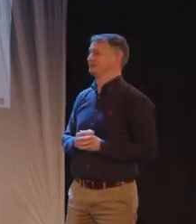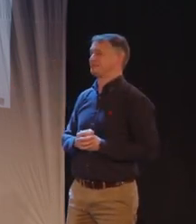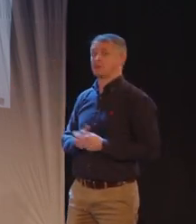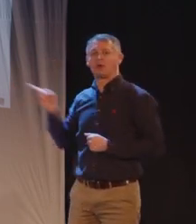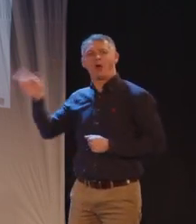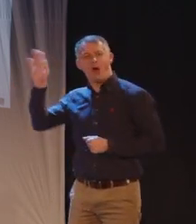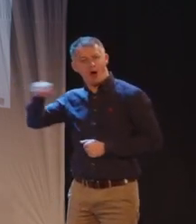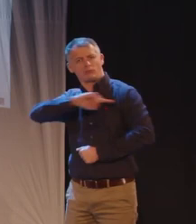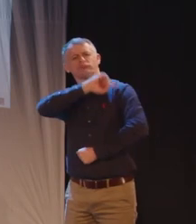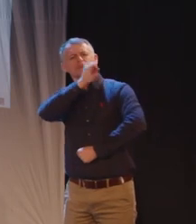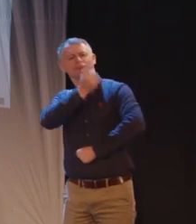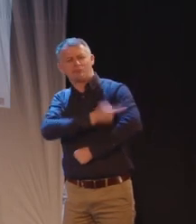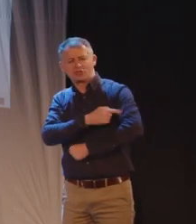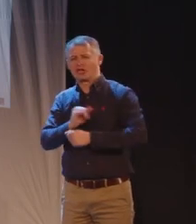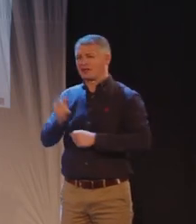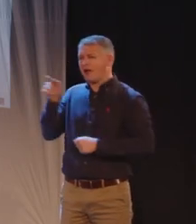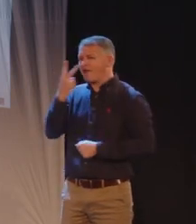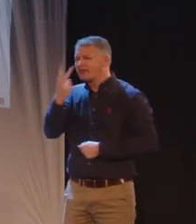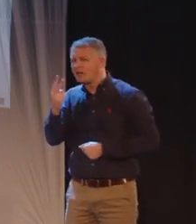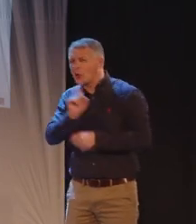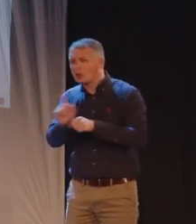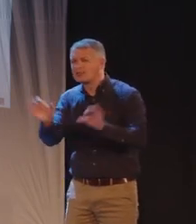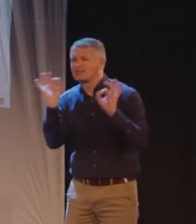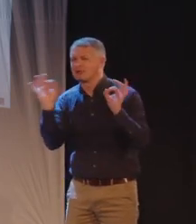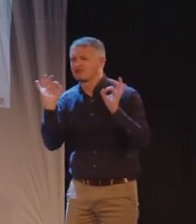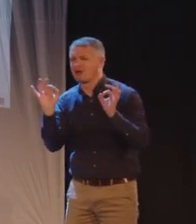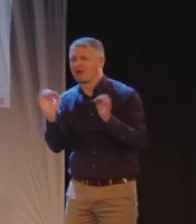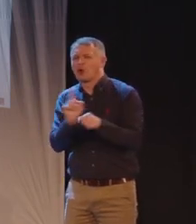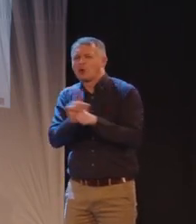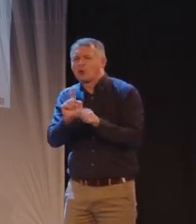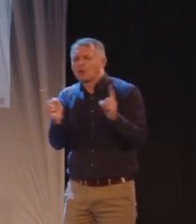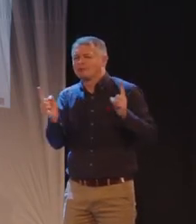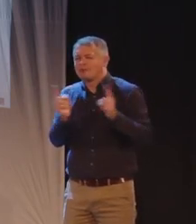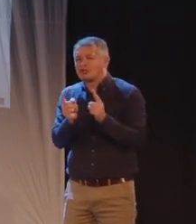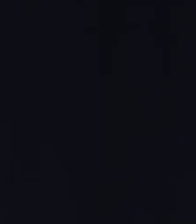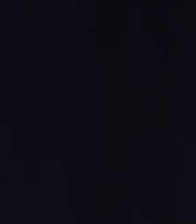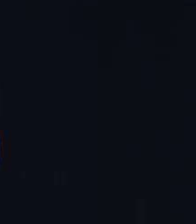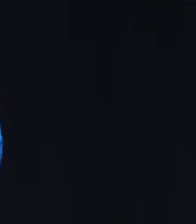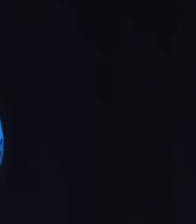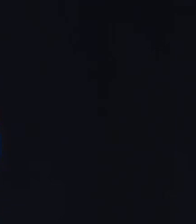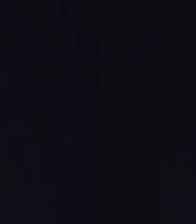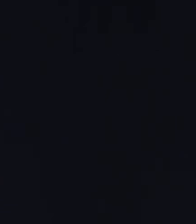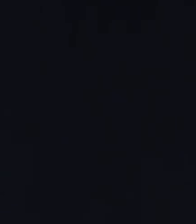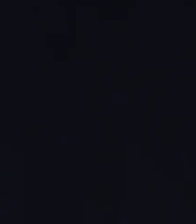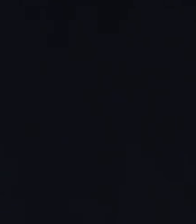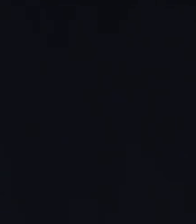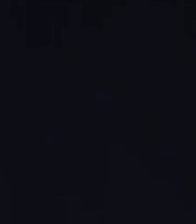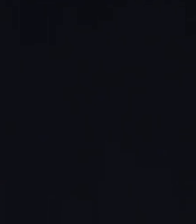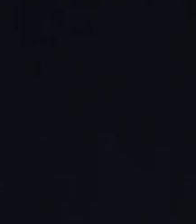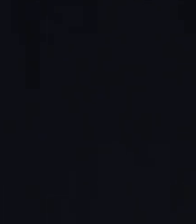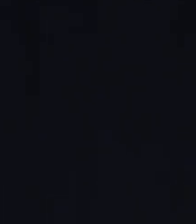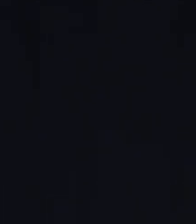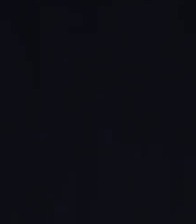Are capacitatea de a vedea amănunte, de a vedea ceea ce nu văd alții, de a înțelege